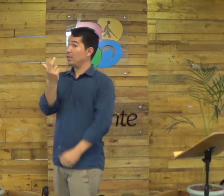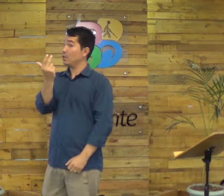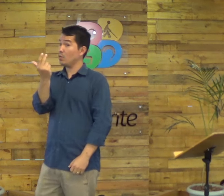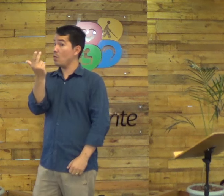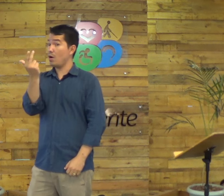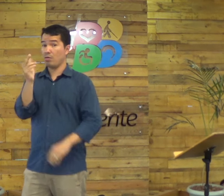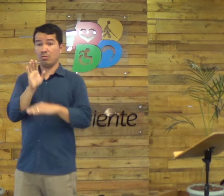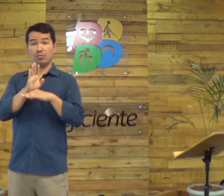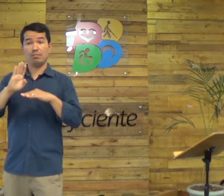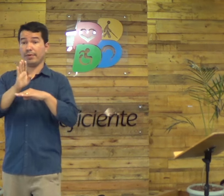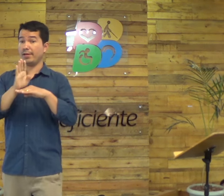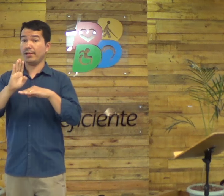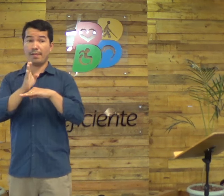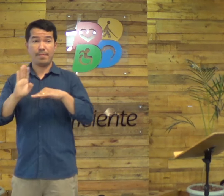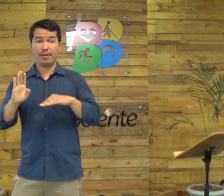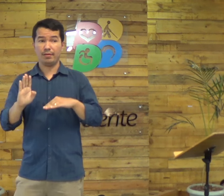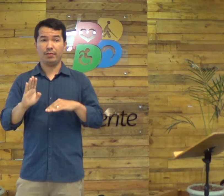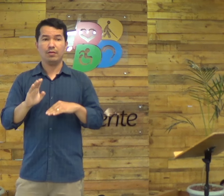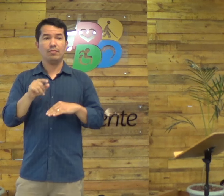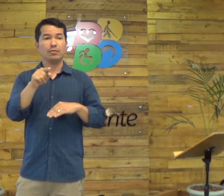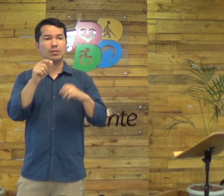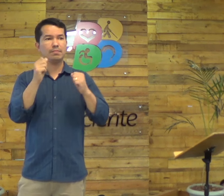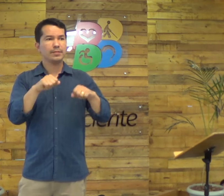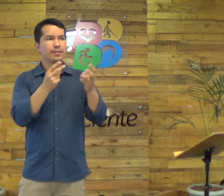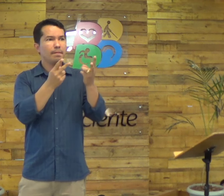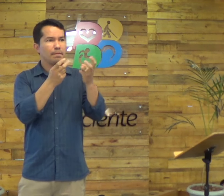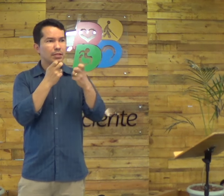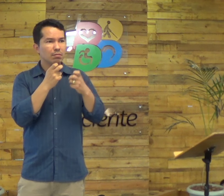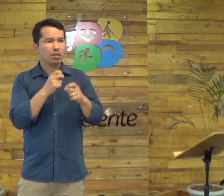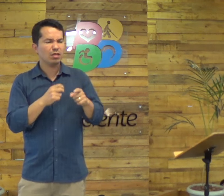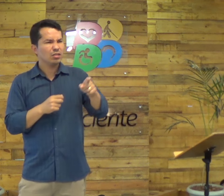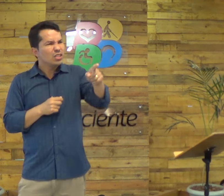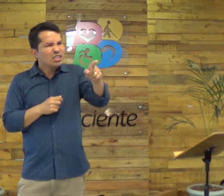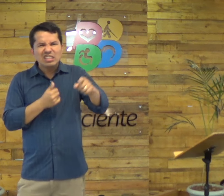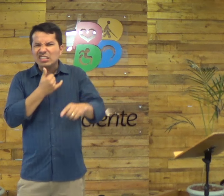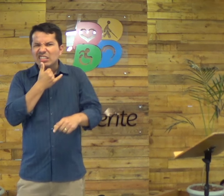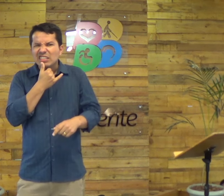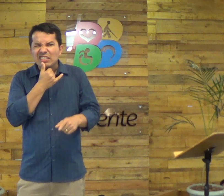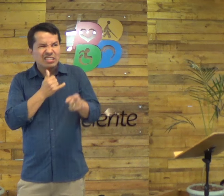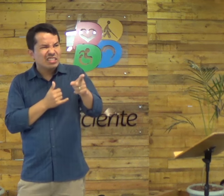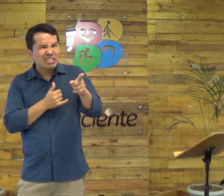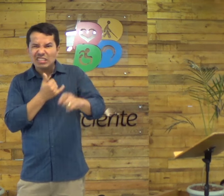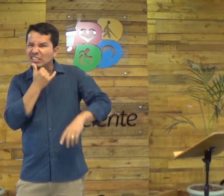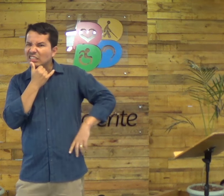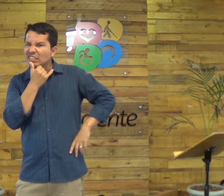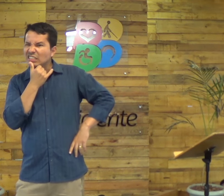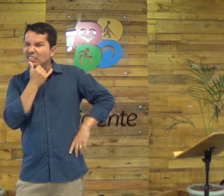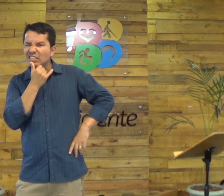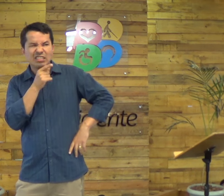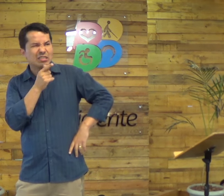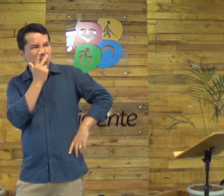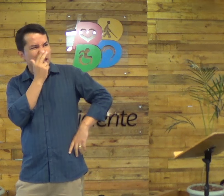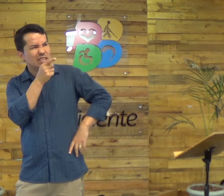se você quiser como Barnabé, então você precisa parar para observar, falar, o que aconteceu?